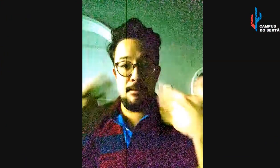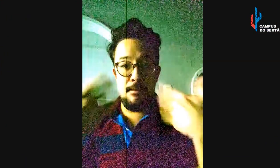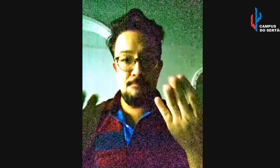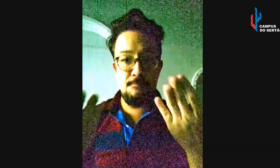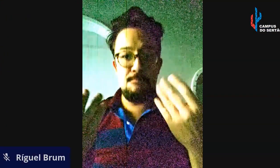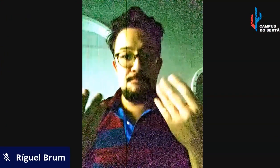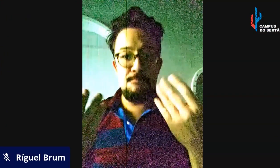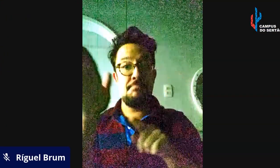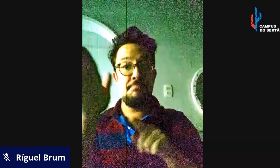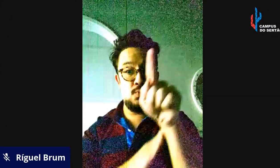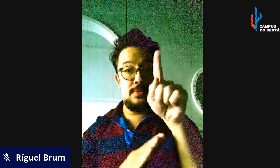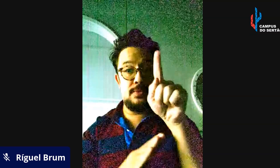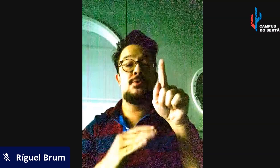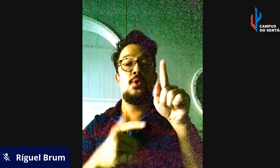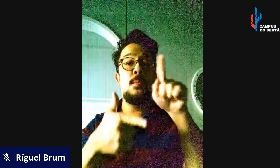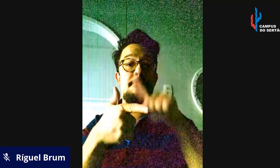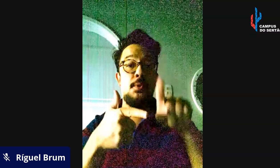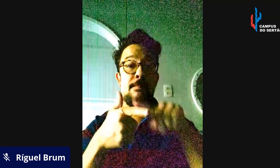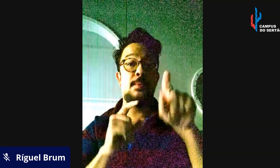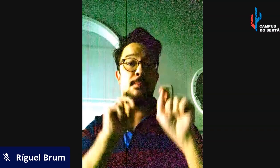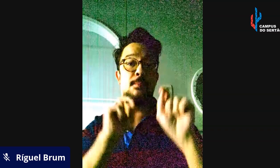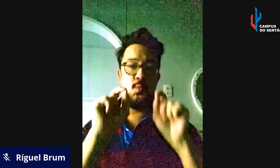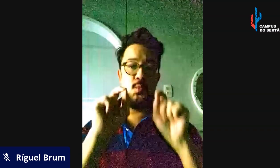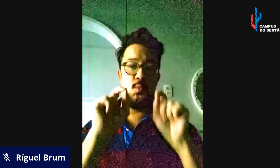Olá, boa tarde, Mariane.